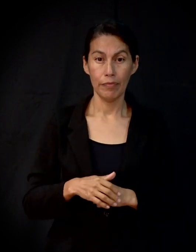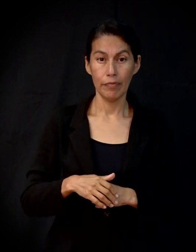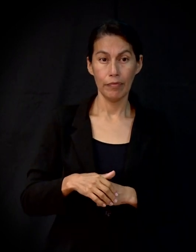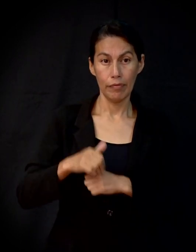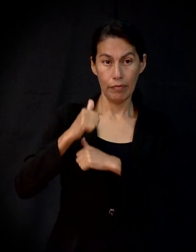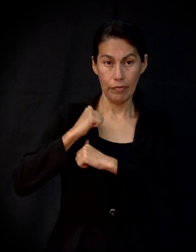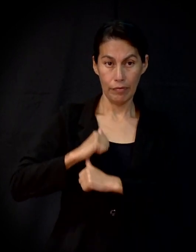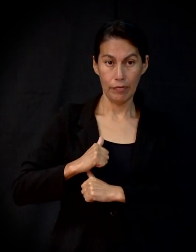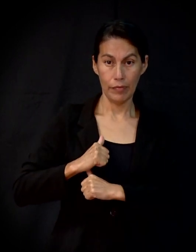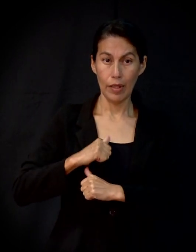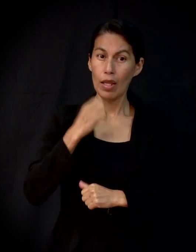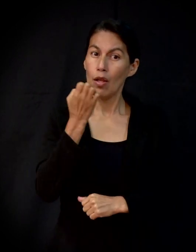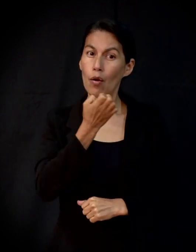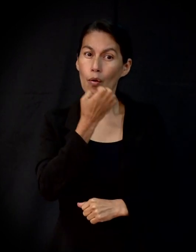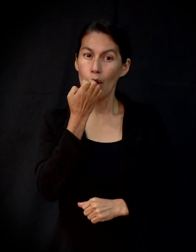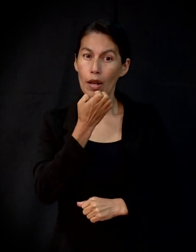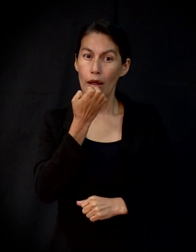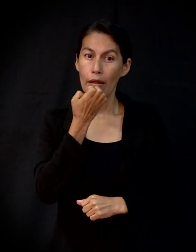Enfermería.